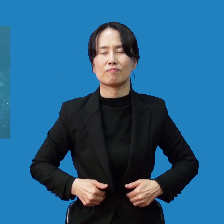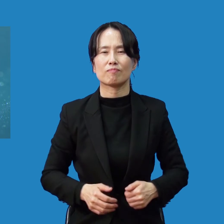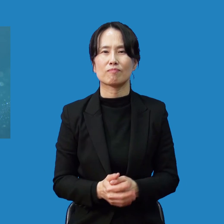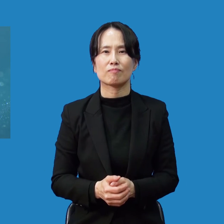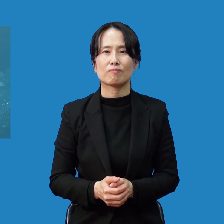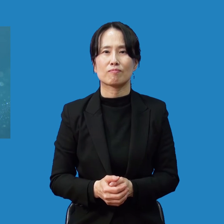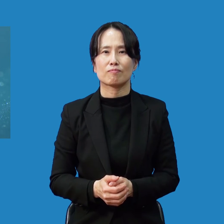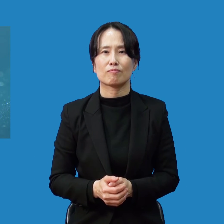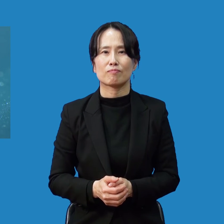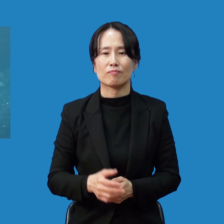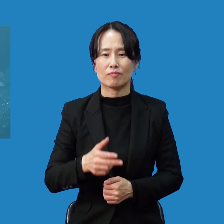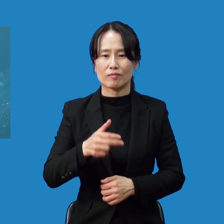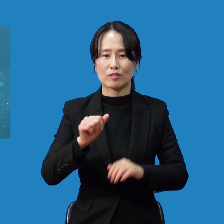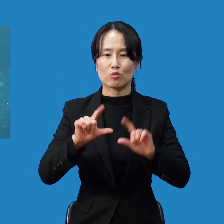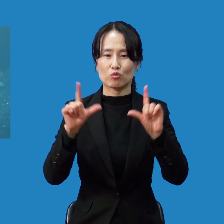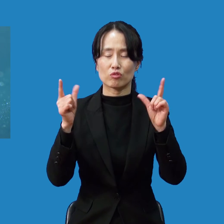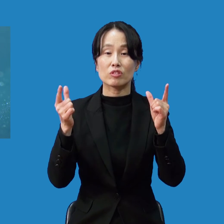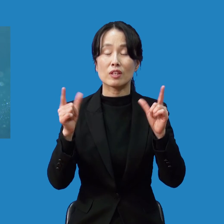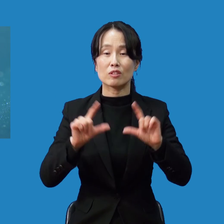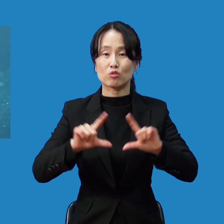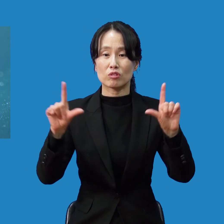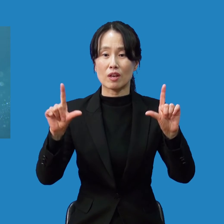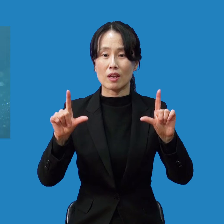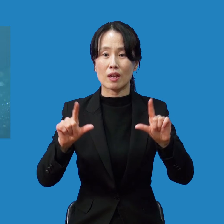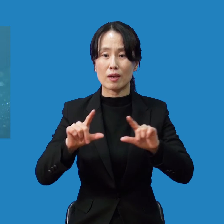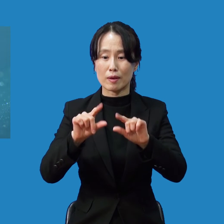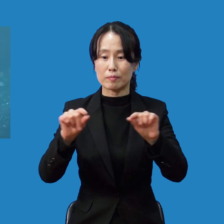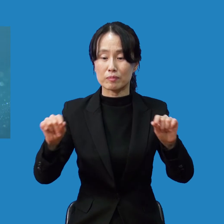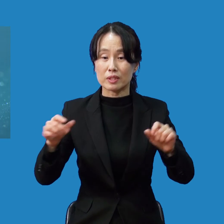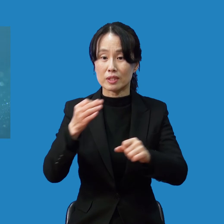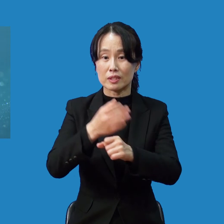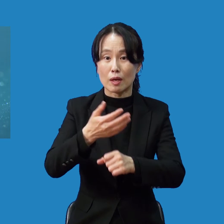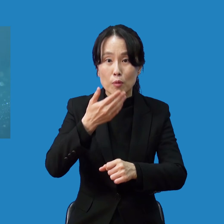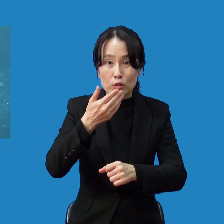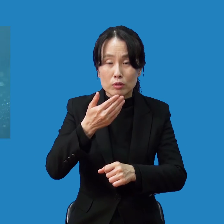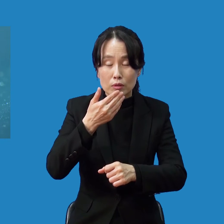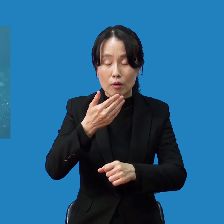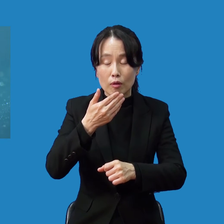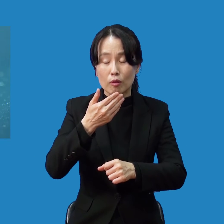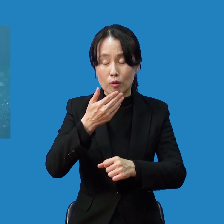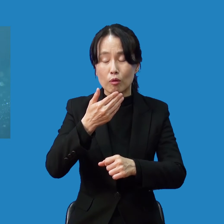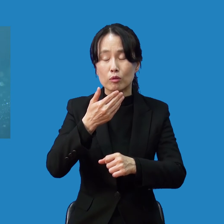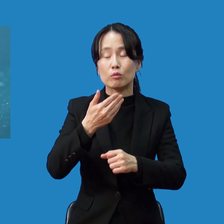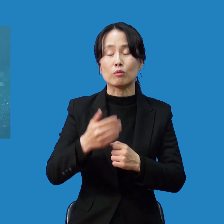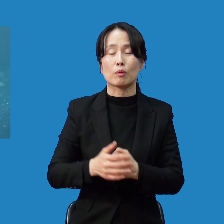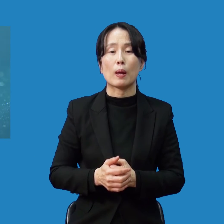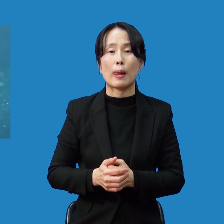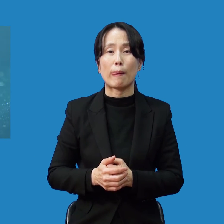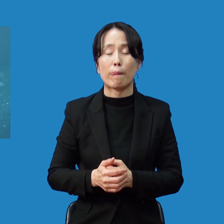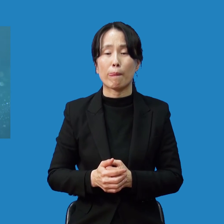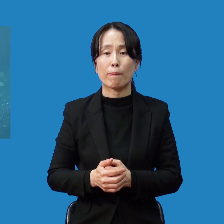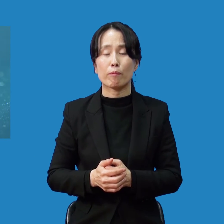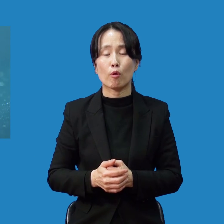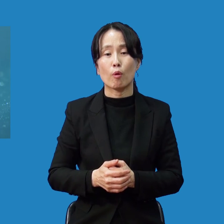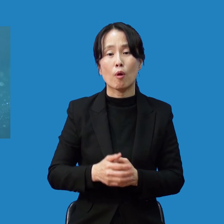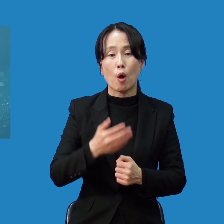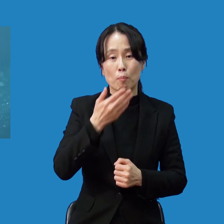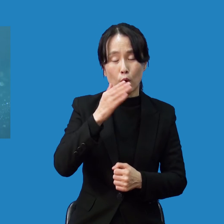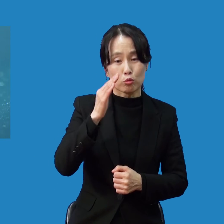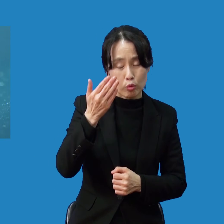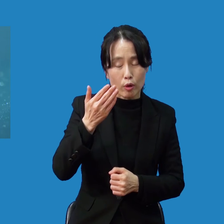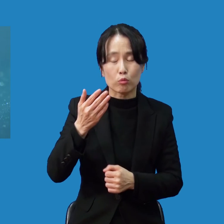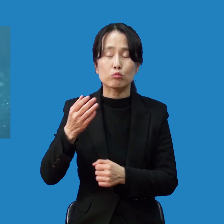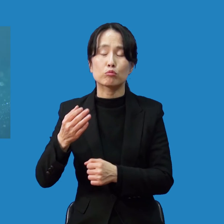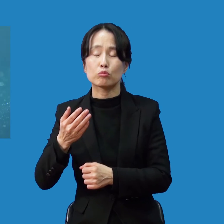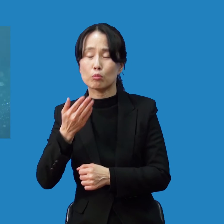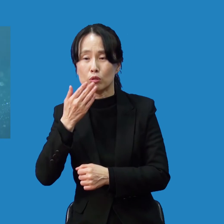주일날 음식 사 먹는 것도 아디아포라에 속한다고 했습니다. 그래서 교인들이 전부 그럼 자유롭게 해도 되니까 우리 다